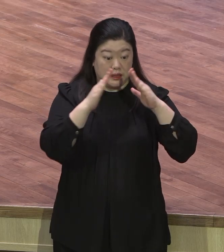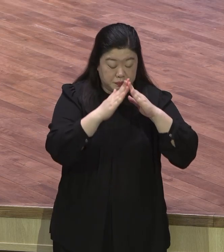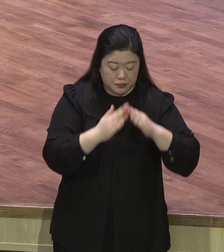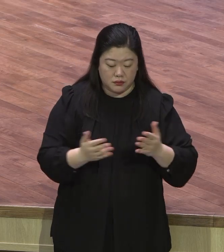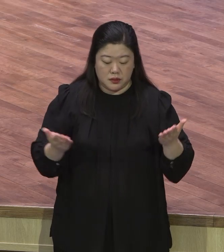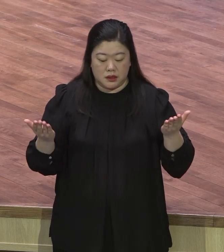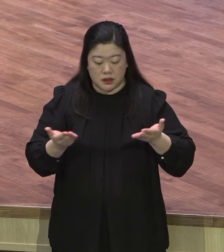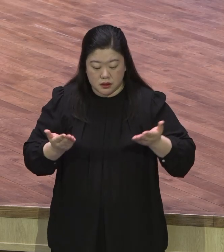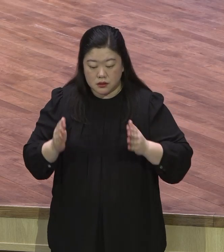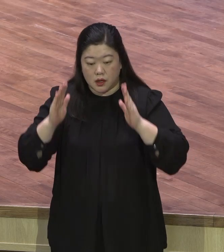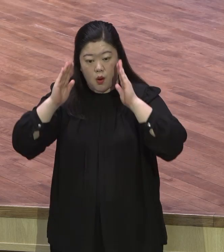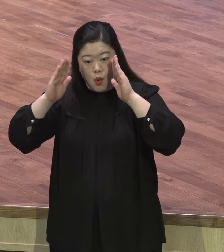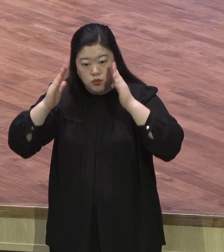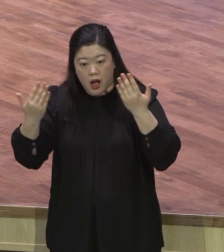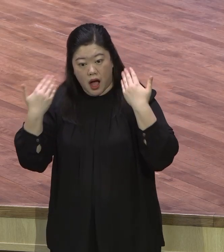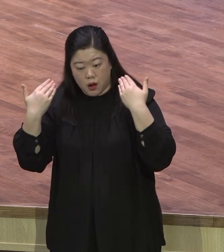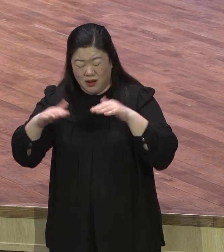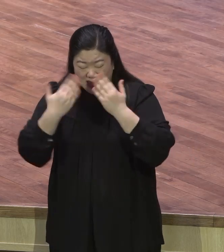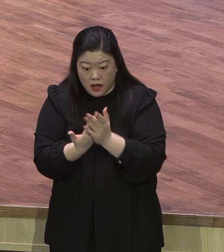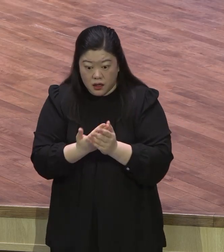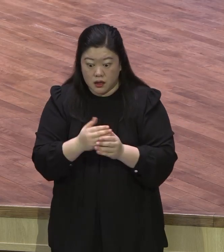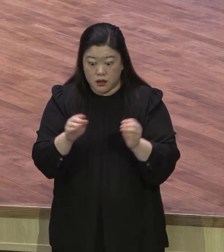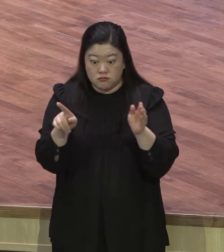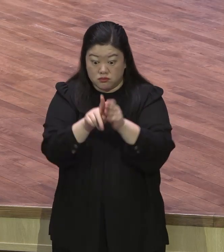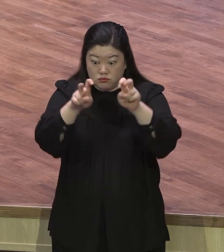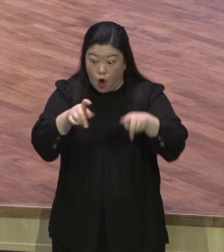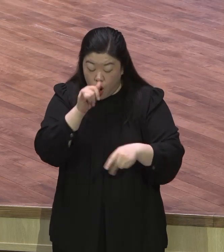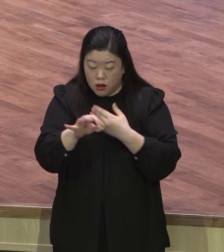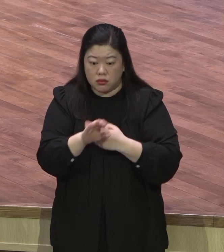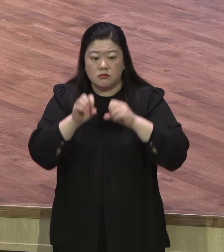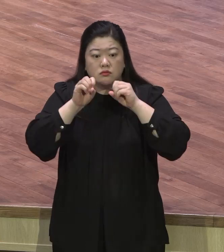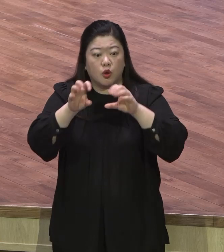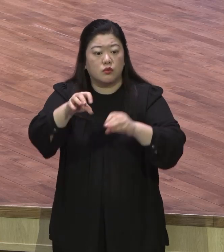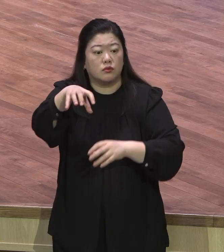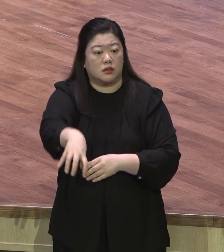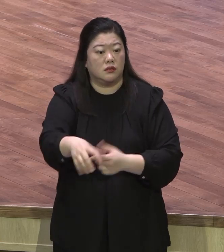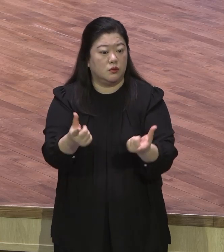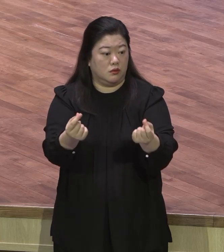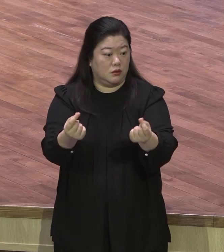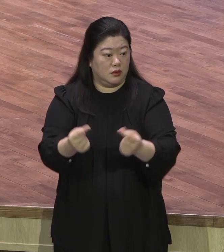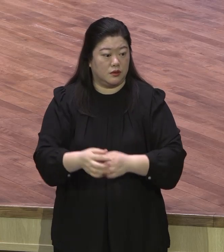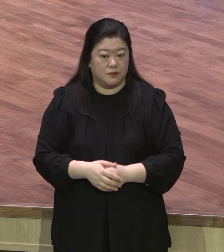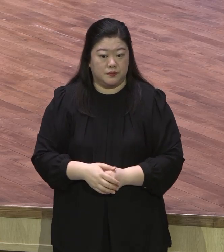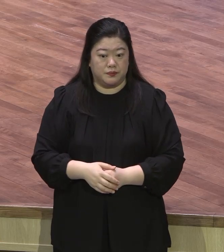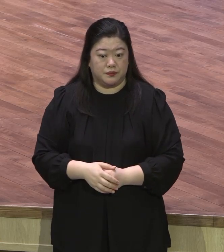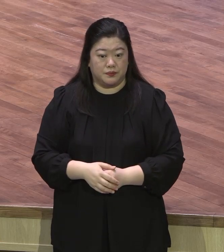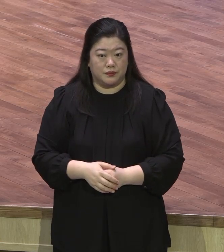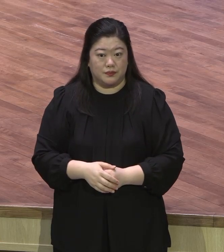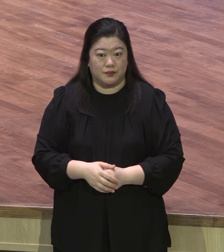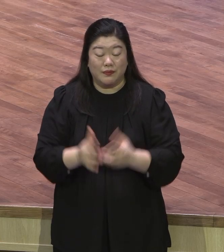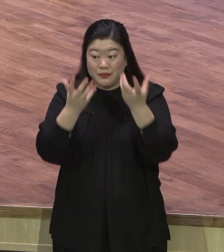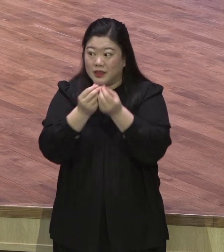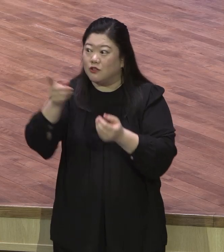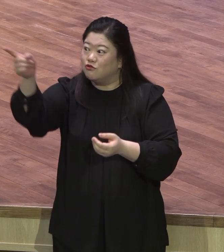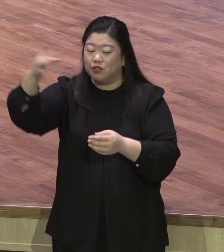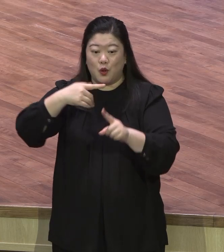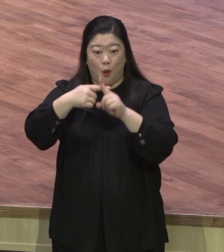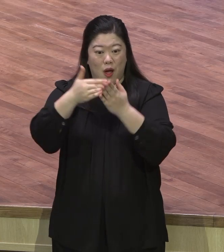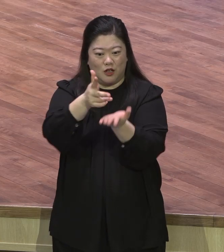우리 삶은 현장하고 똑같다니까요 선교지라고 여러분이 주차장 나갈 때 뭐라고 써놨습니까